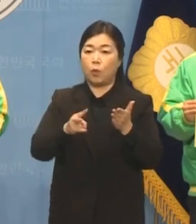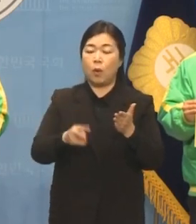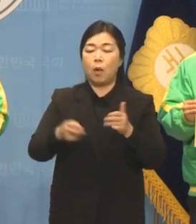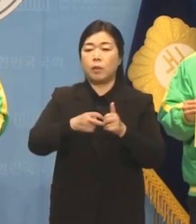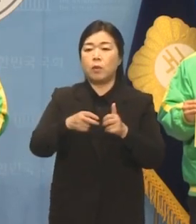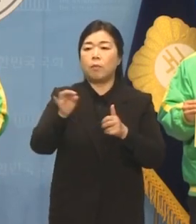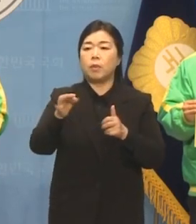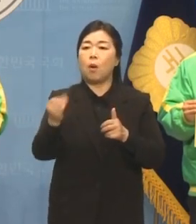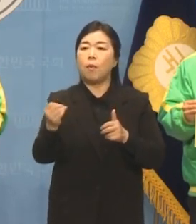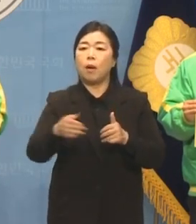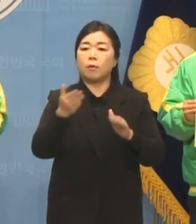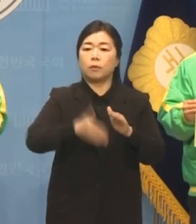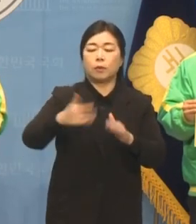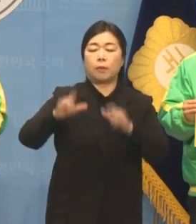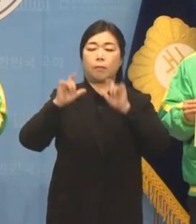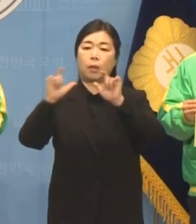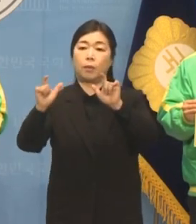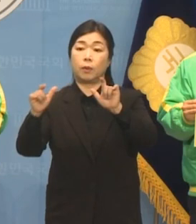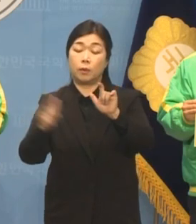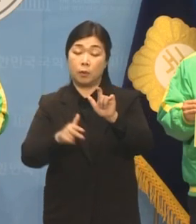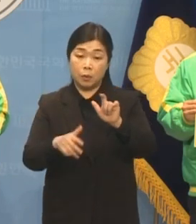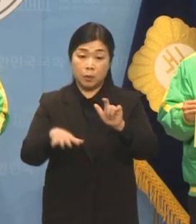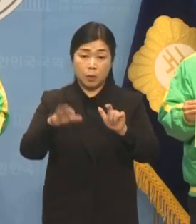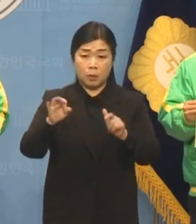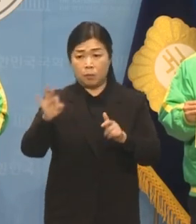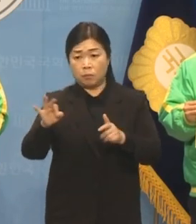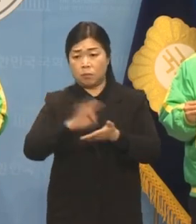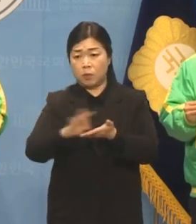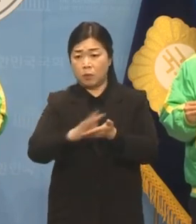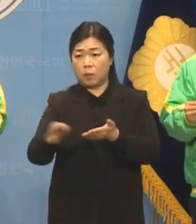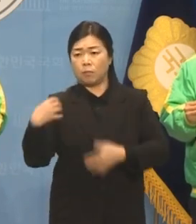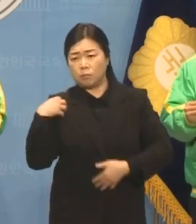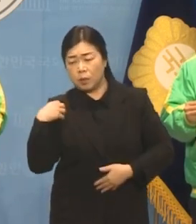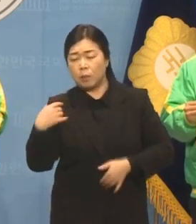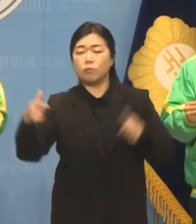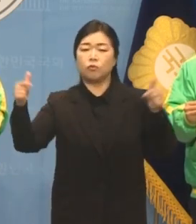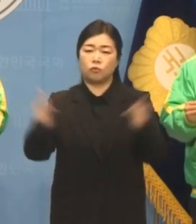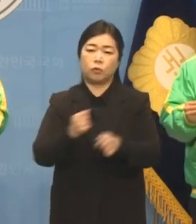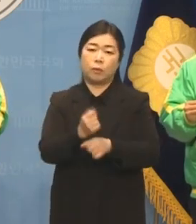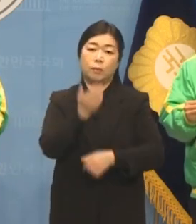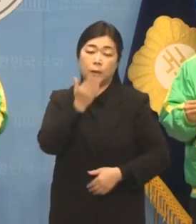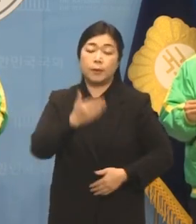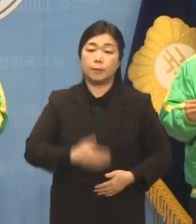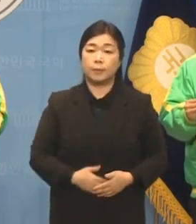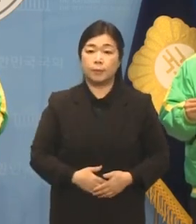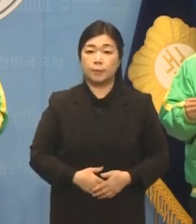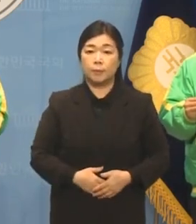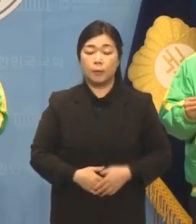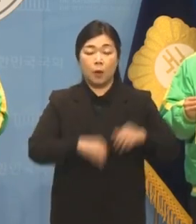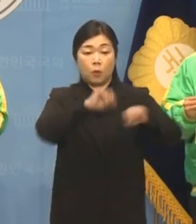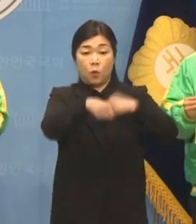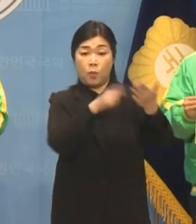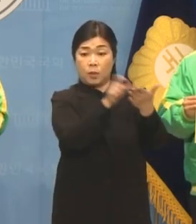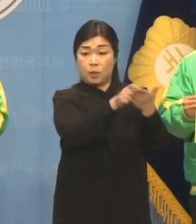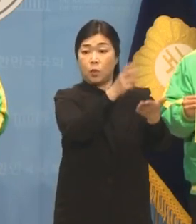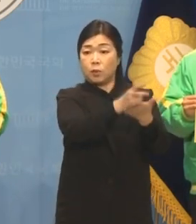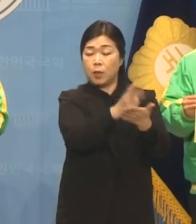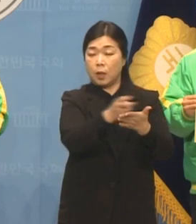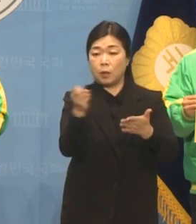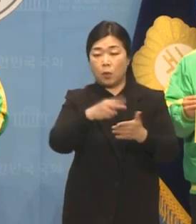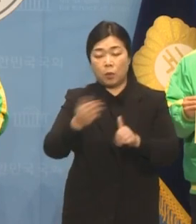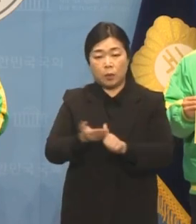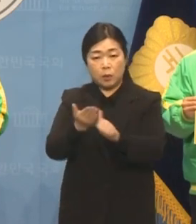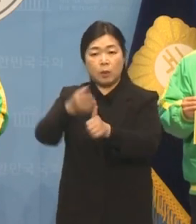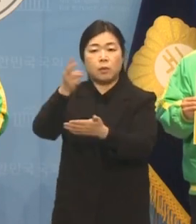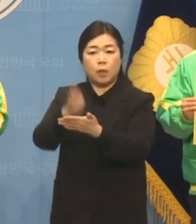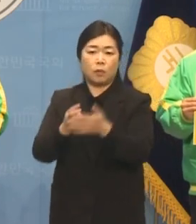의무화를 시행해서 반려동물 의료비 절감을 주도해 나가겠습니다. 동물 등록제와 반려동물 양육세를 통해